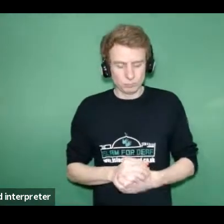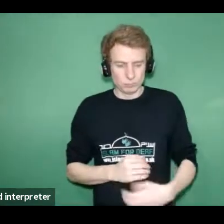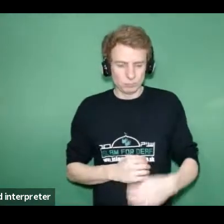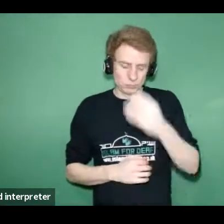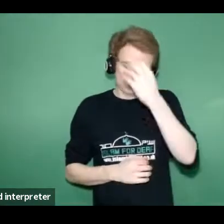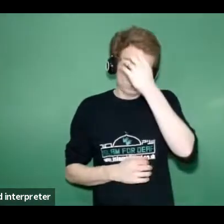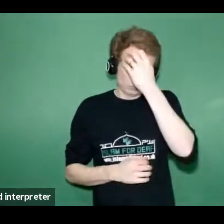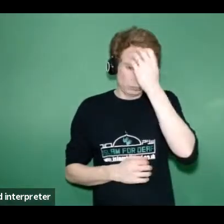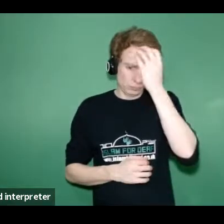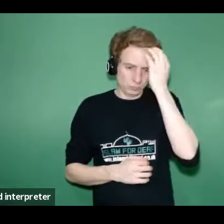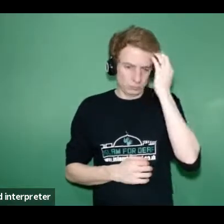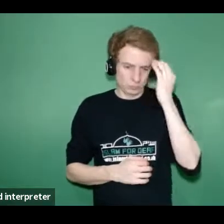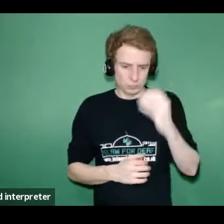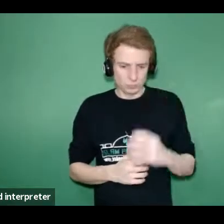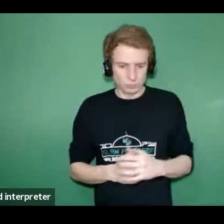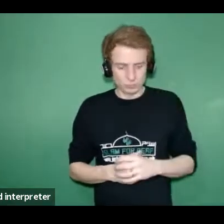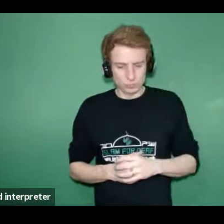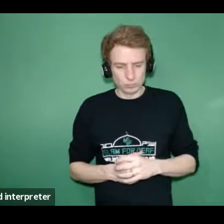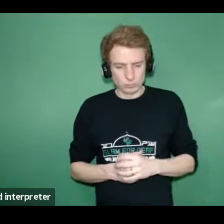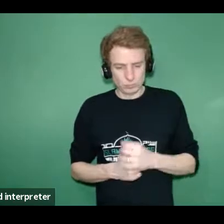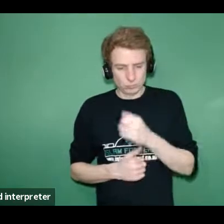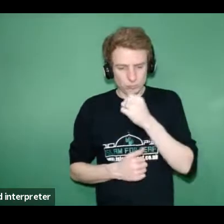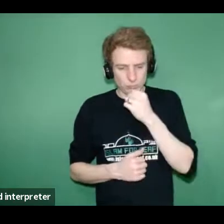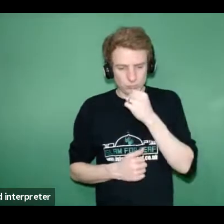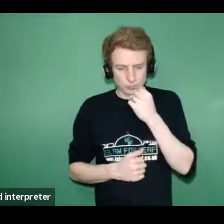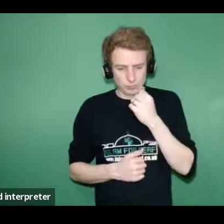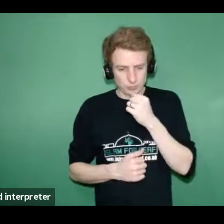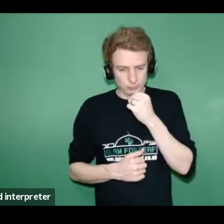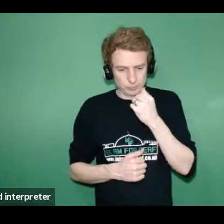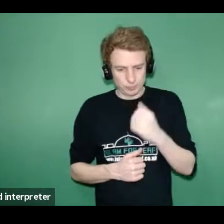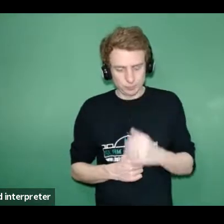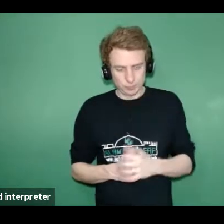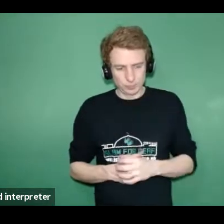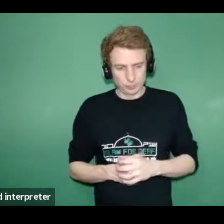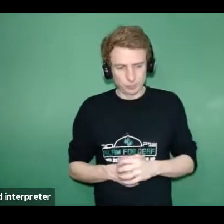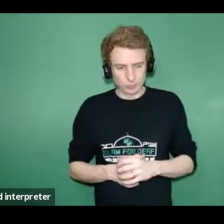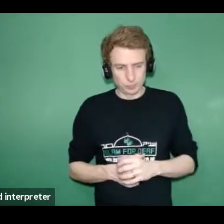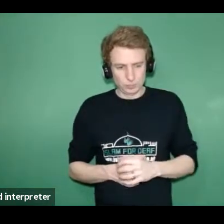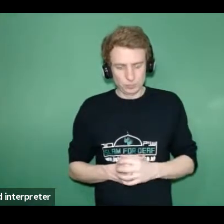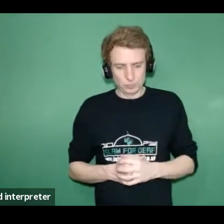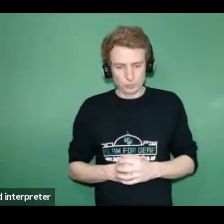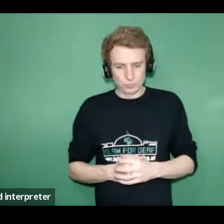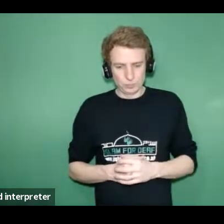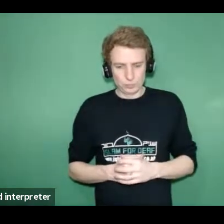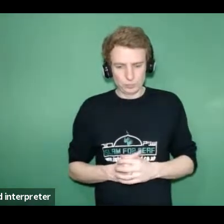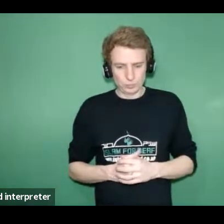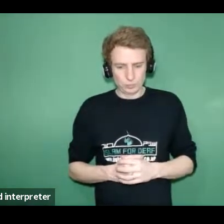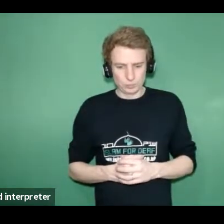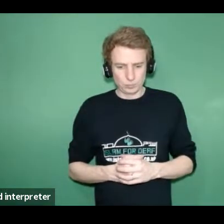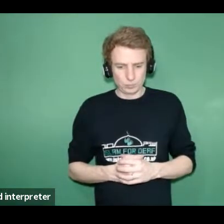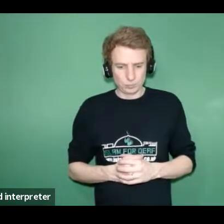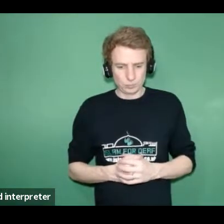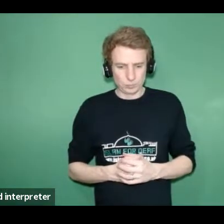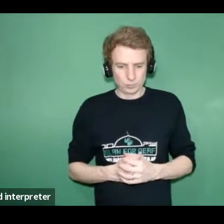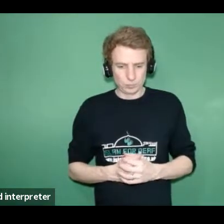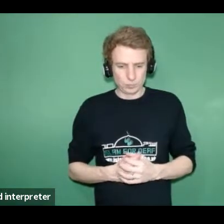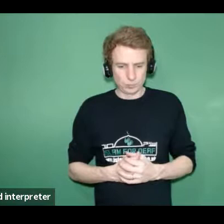دون أن نشغل بالنا بأنواع الطعام وما الذي